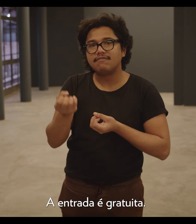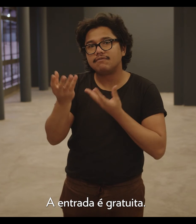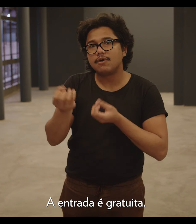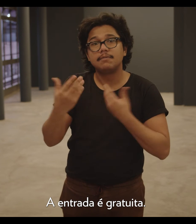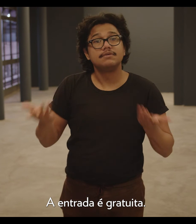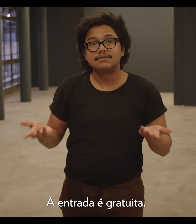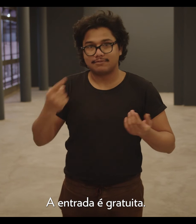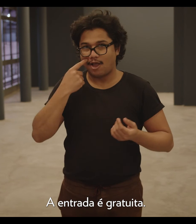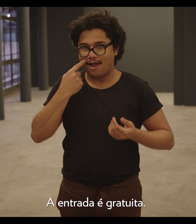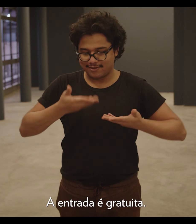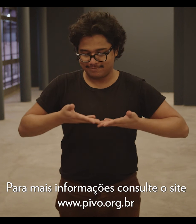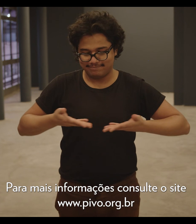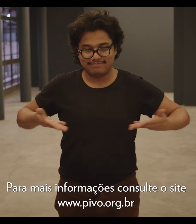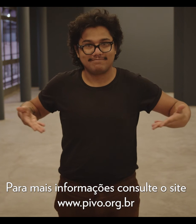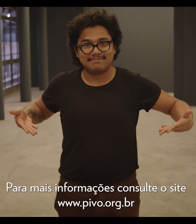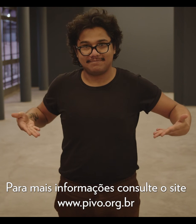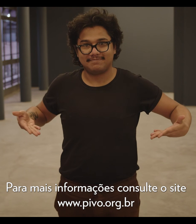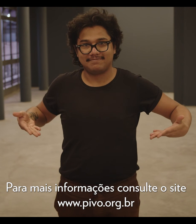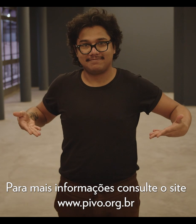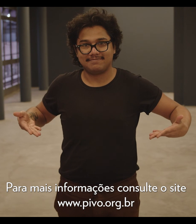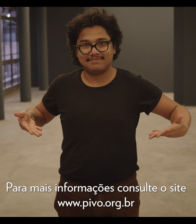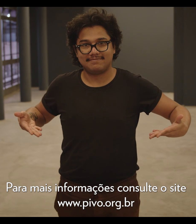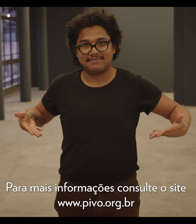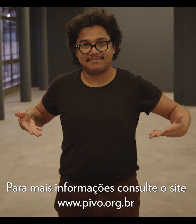às 7h e a entrada é gratuita. Mais informações, consulte a Pivô.